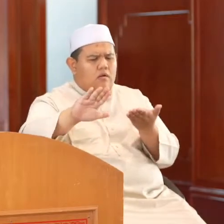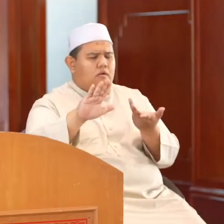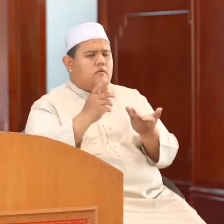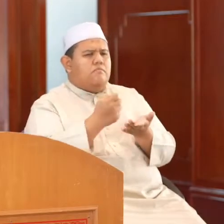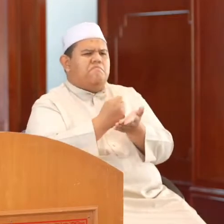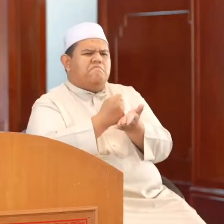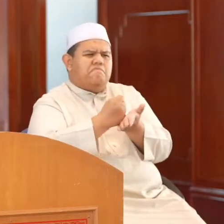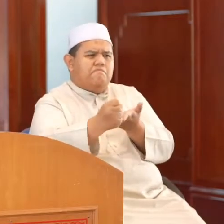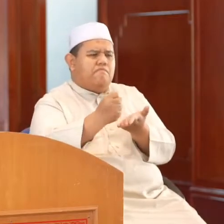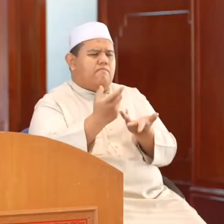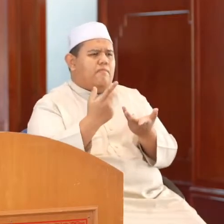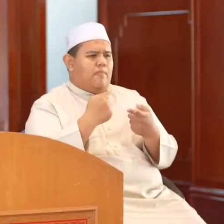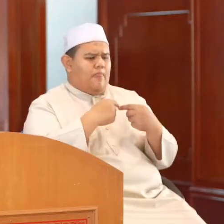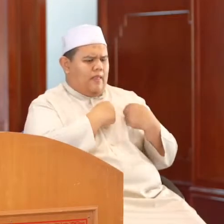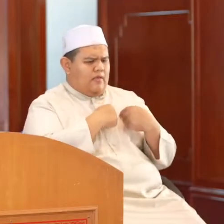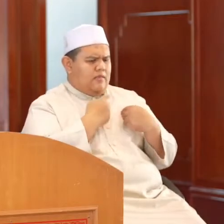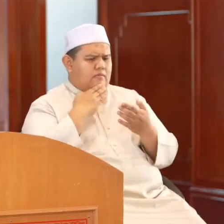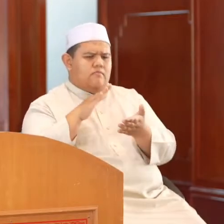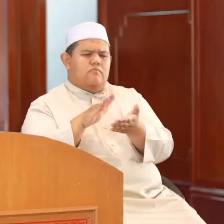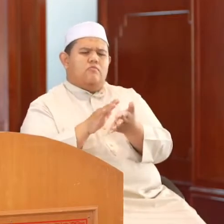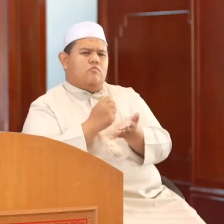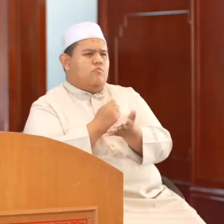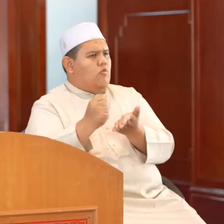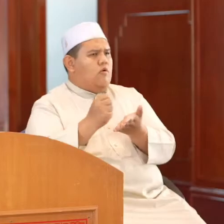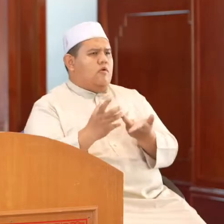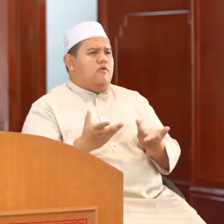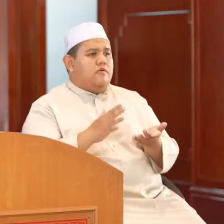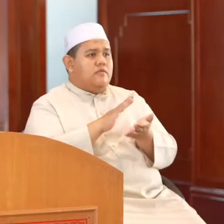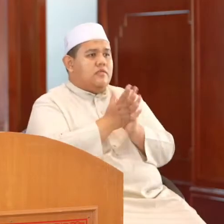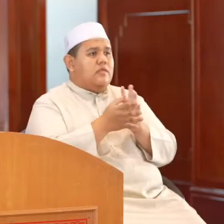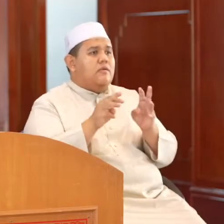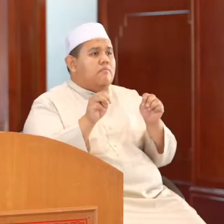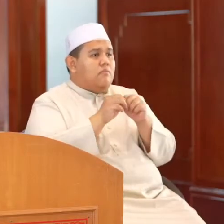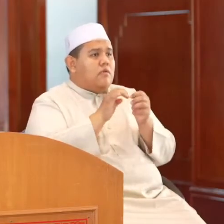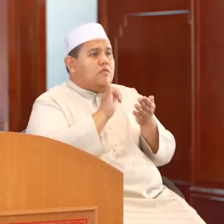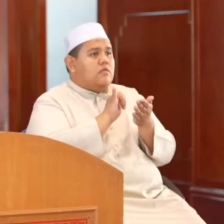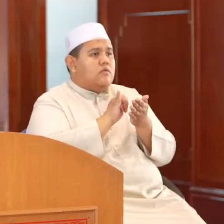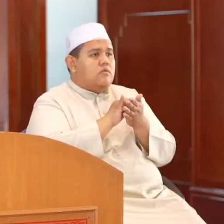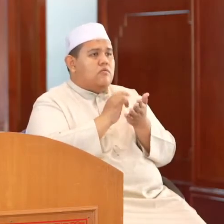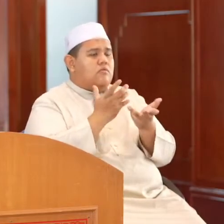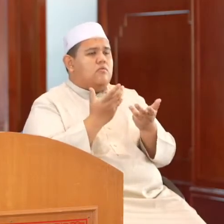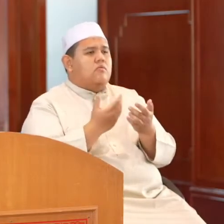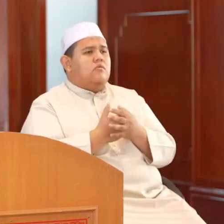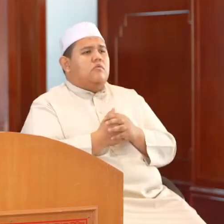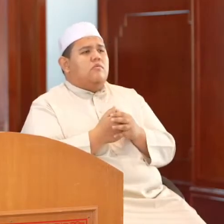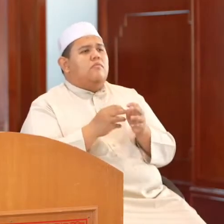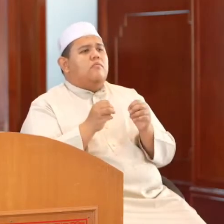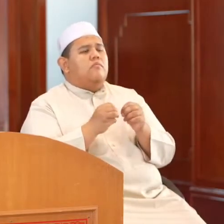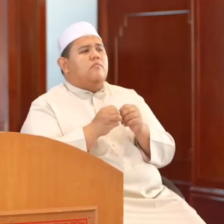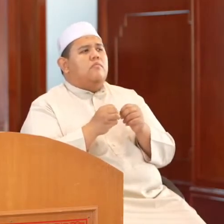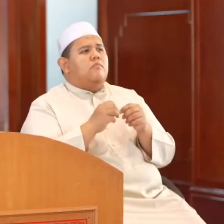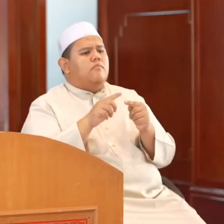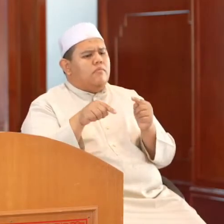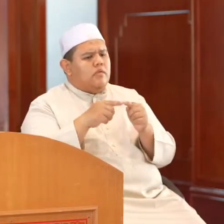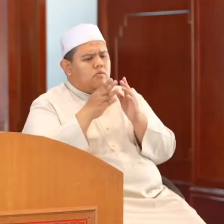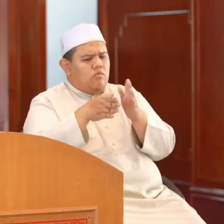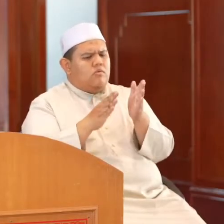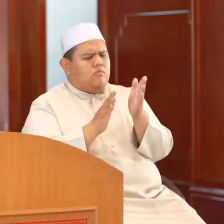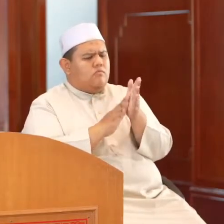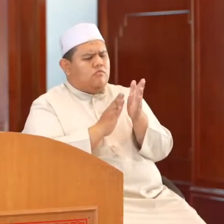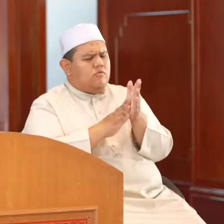mazmumah. Bila dia berada dalam keadaan macam itu, masih lagi dalam ruang lingkup seperti itu, bila